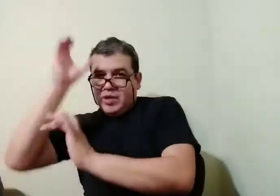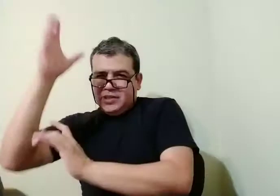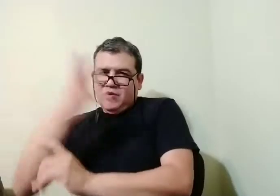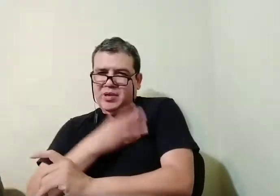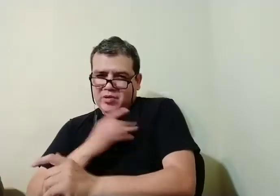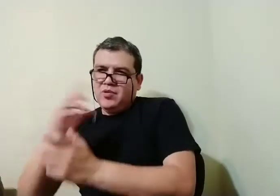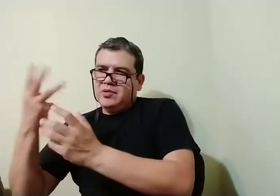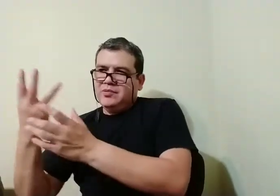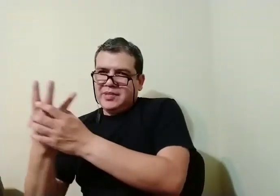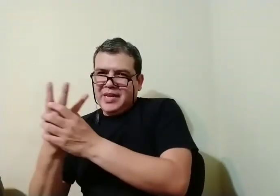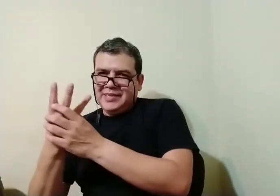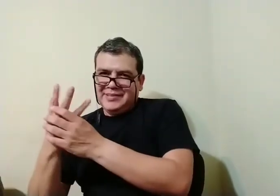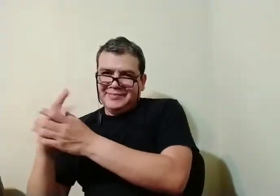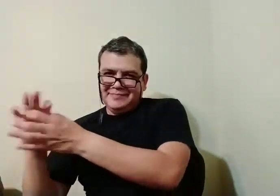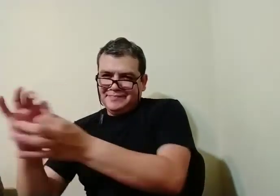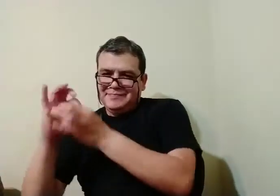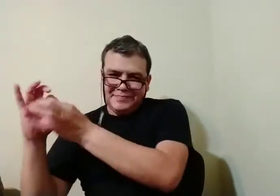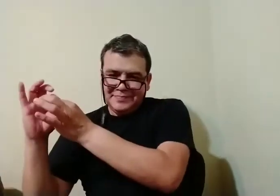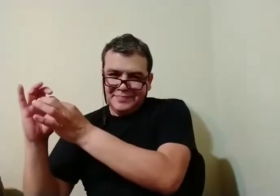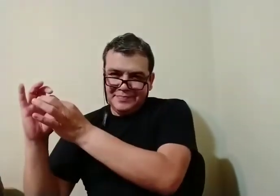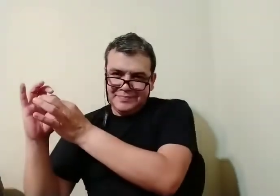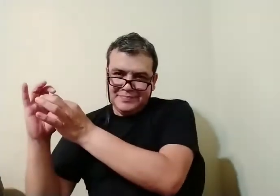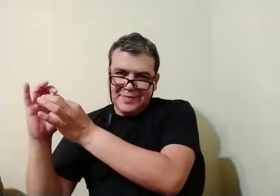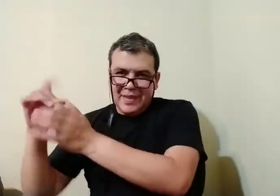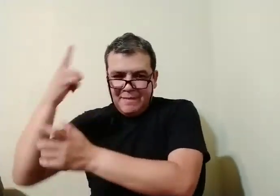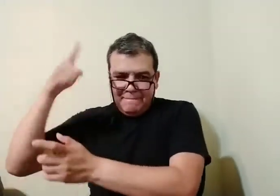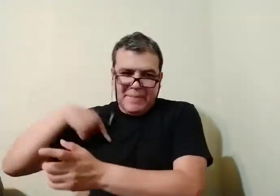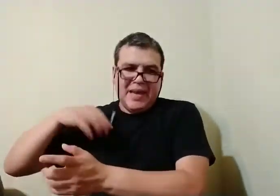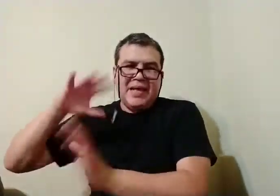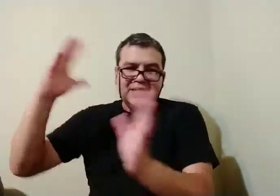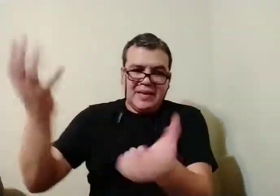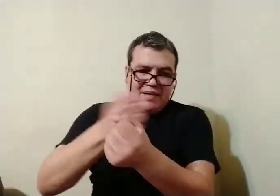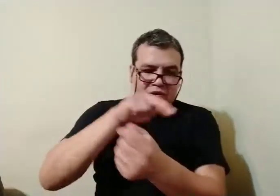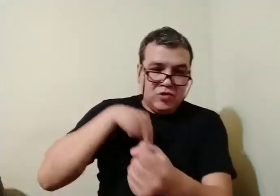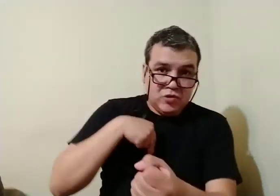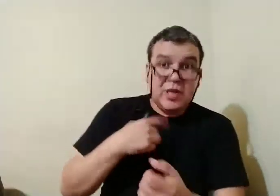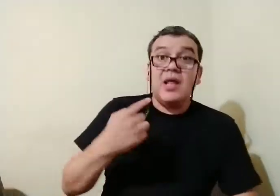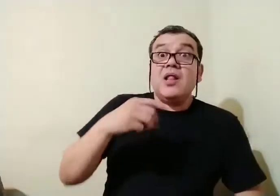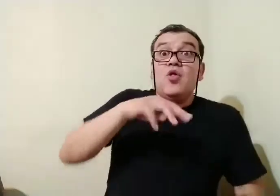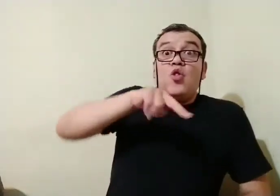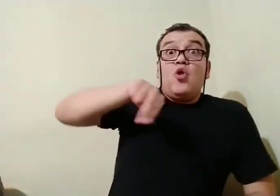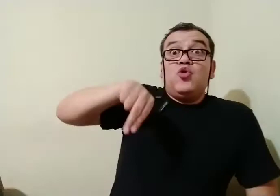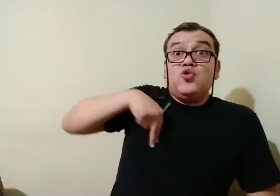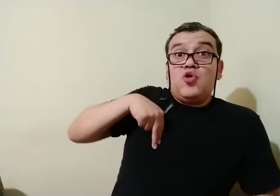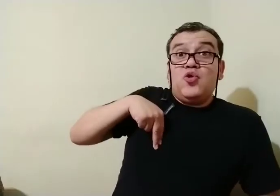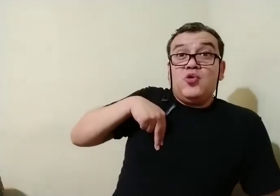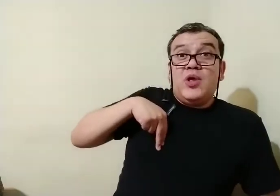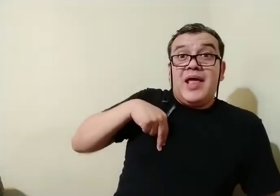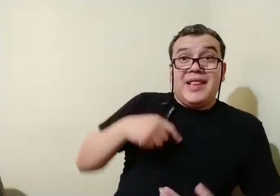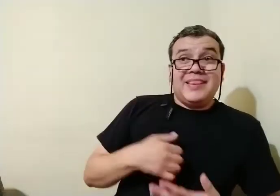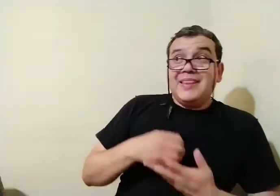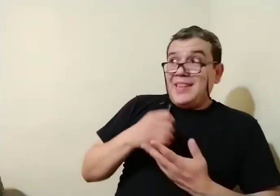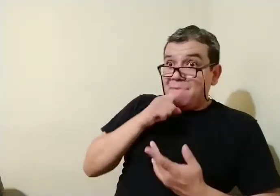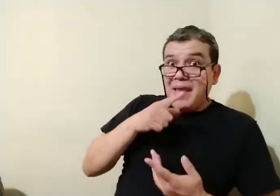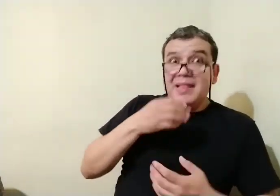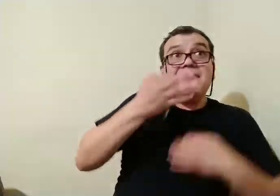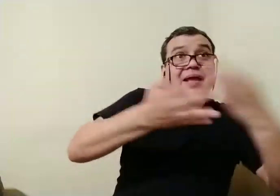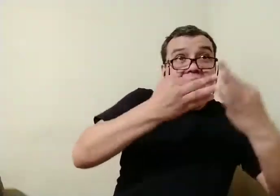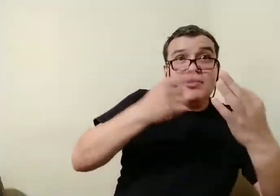a Él en su obra de salvar a las personas. Él convence los